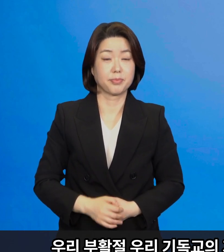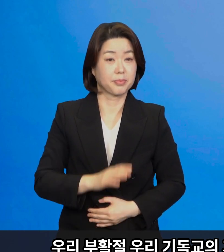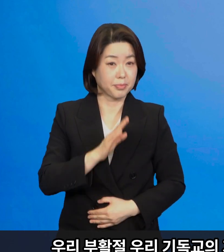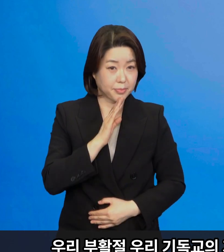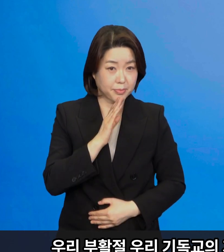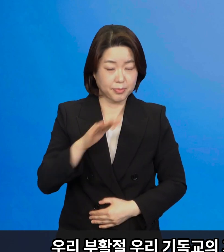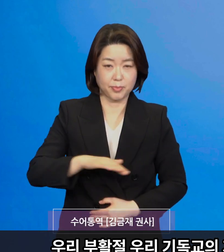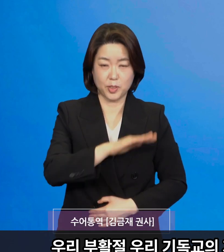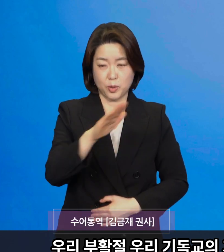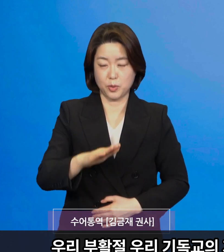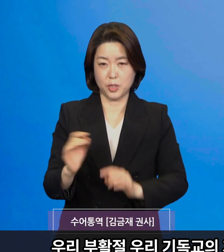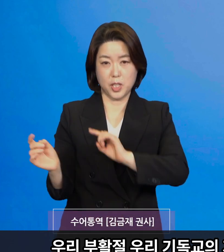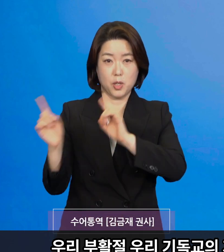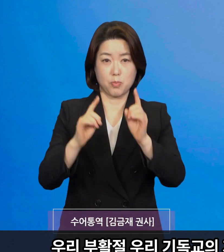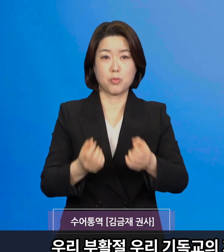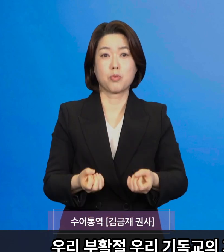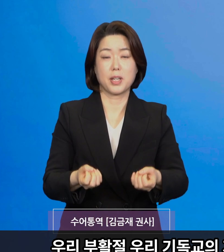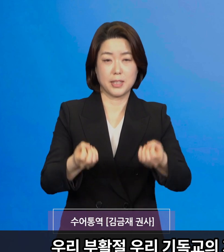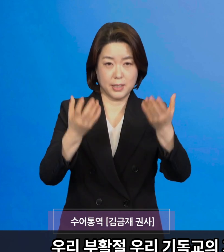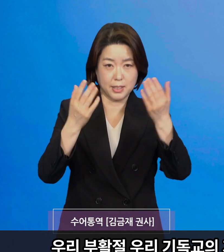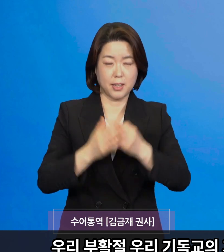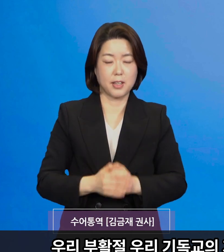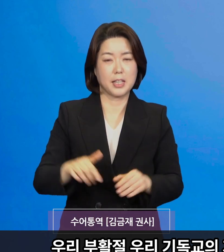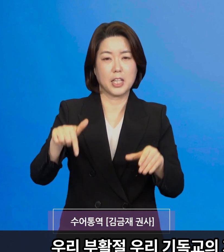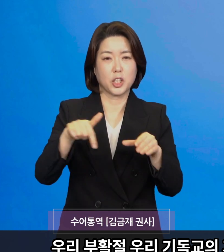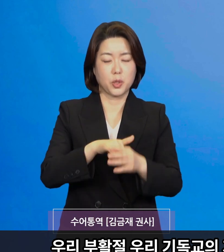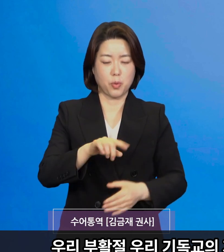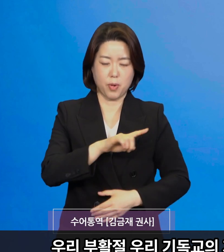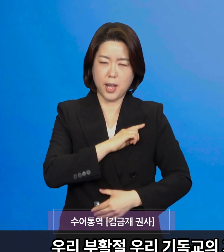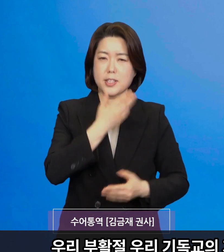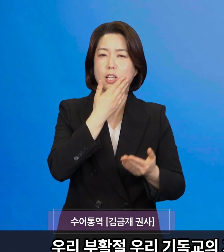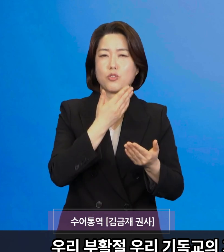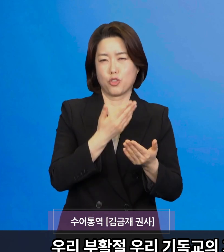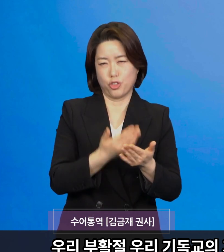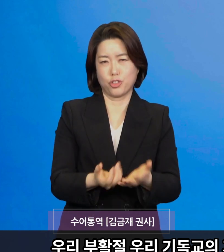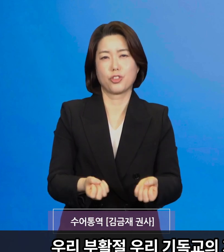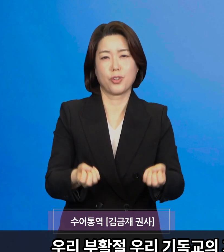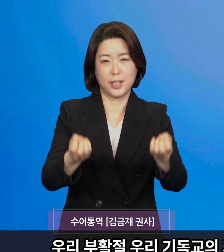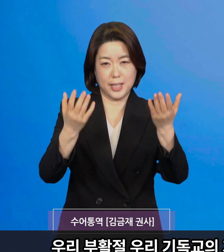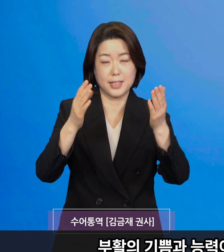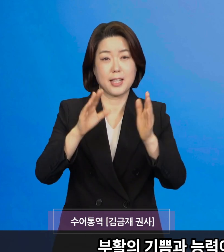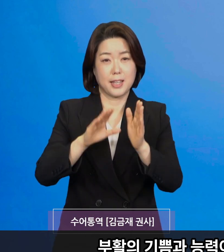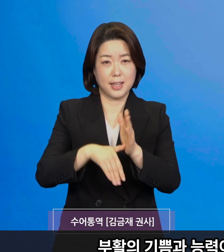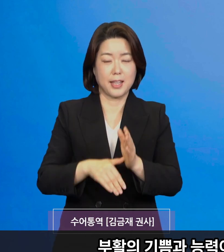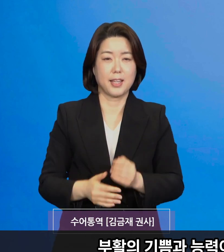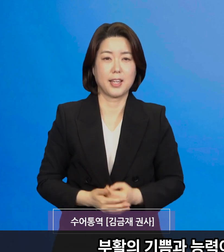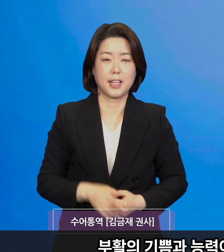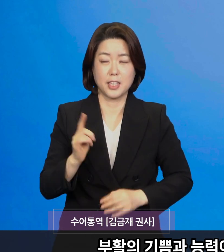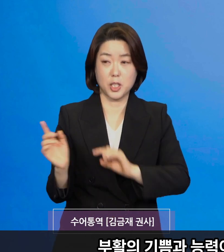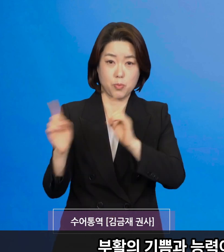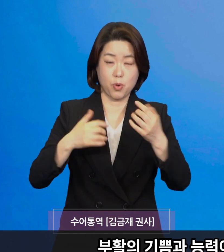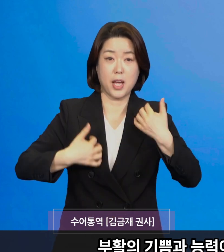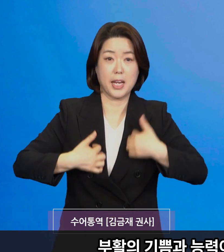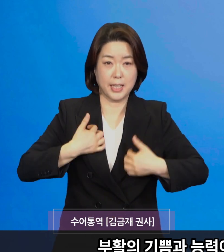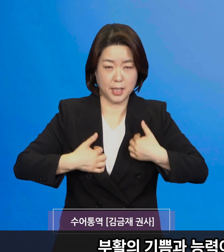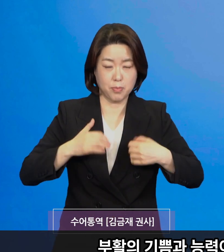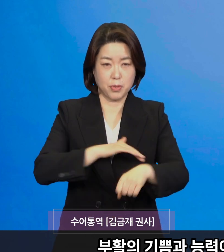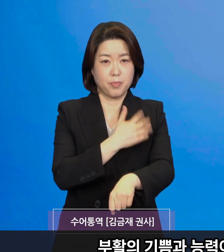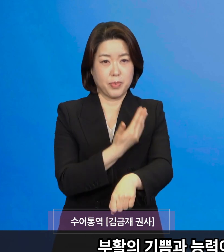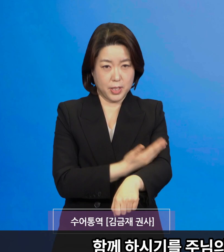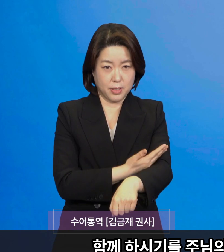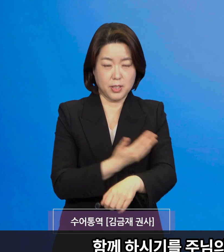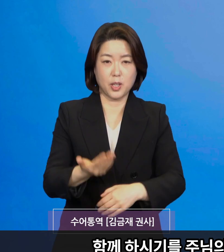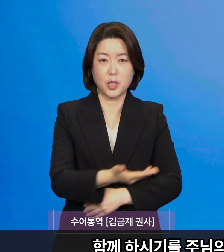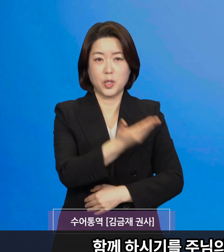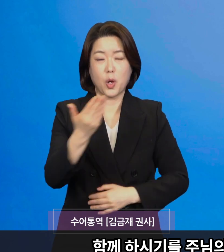정말 우리 부활절 우리 기독교의 가장 중요한 절기가 되겠습니다. 이 부활의 기쁨과 능력이 여러분들의